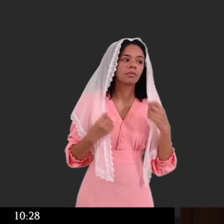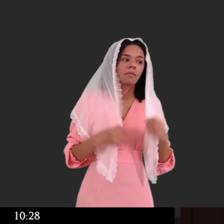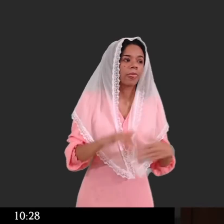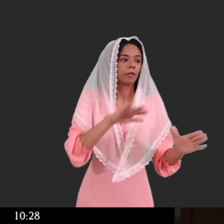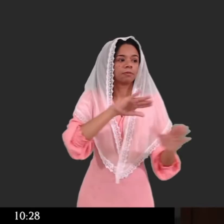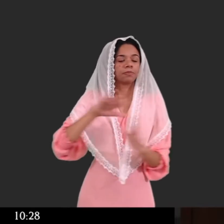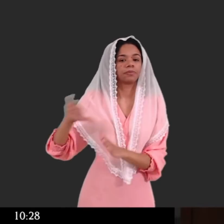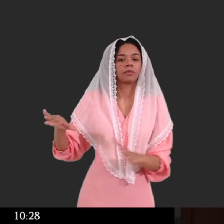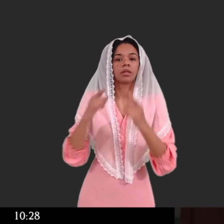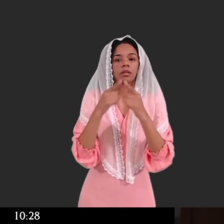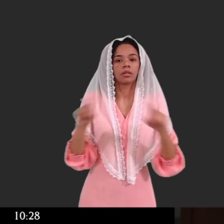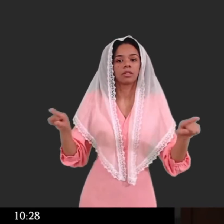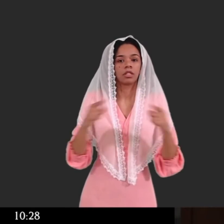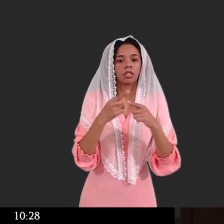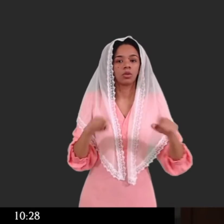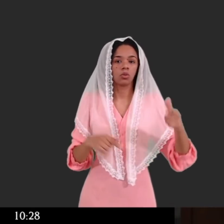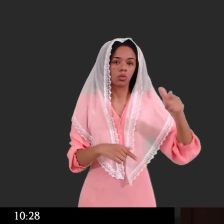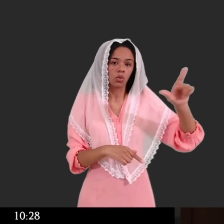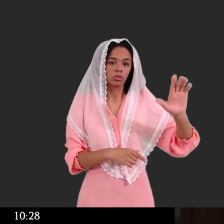Chamemos, irmãos, um outro cântico.